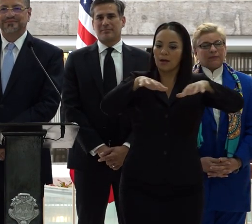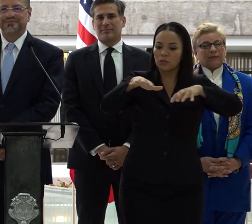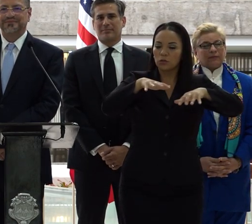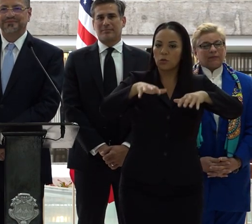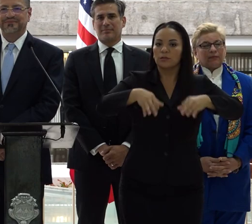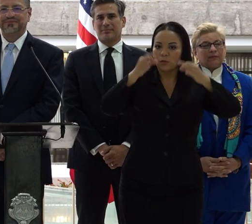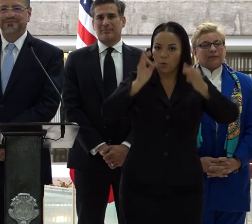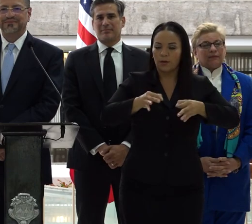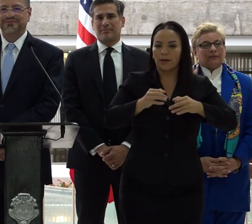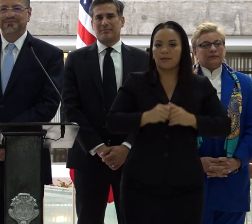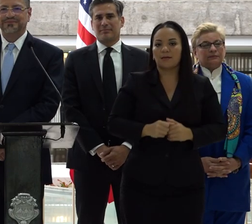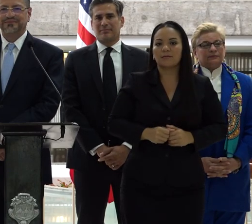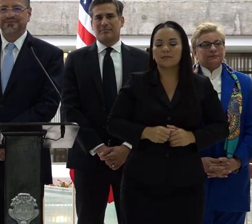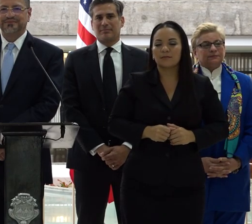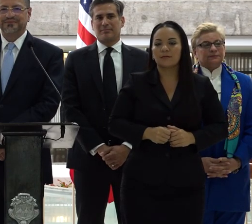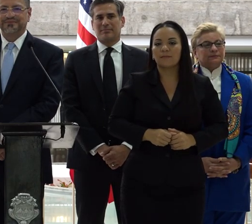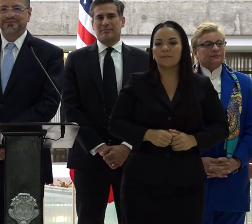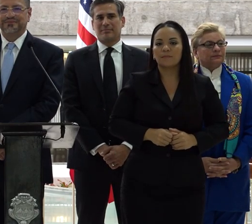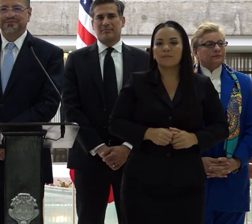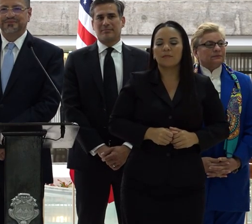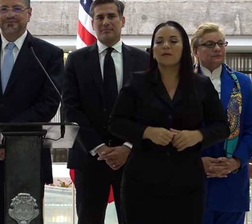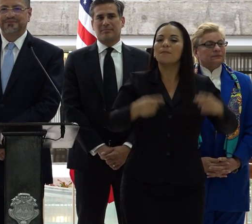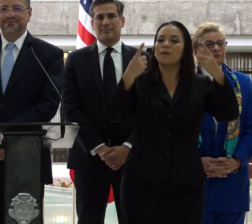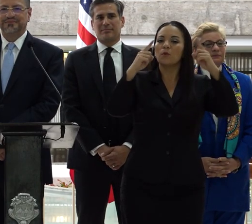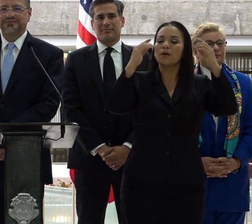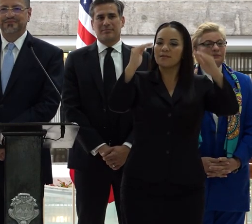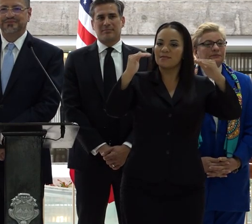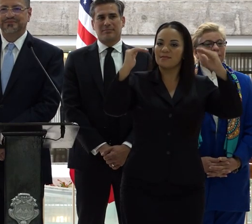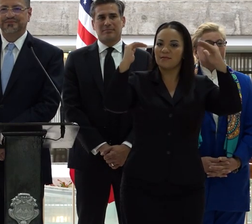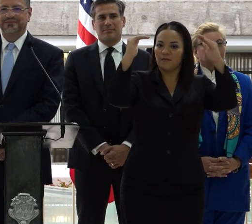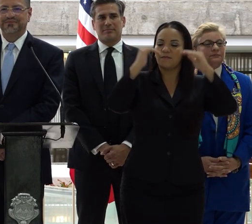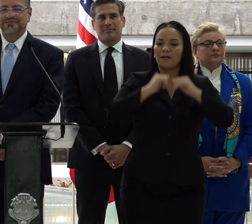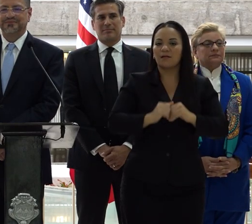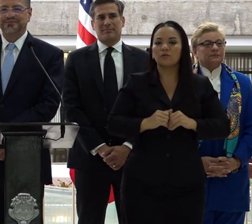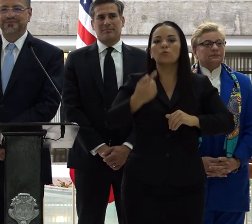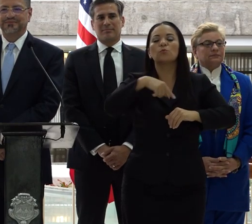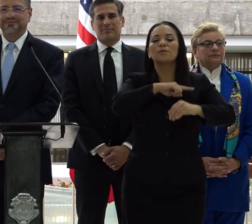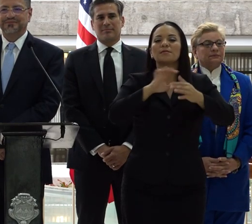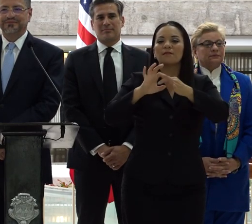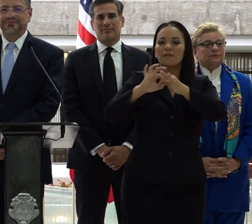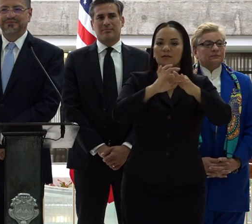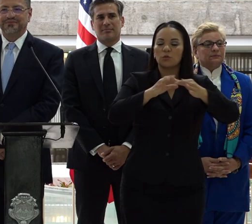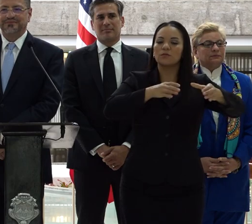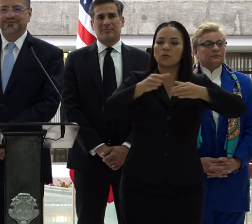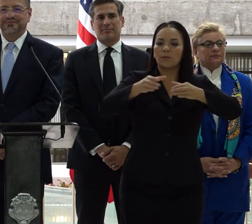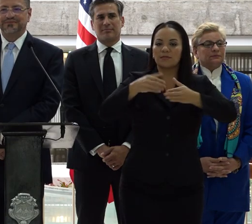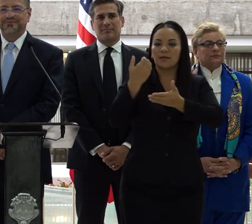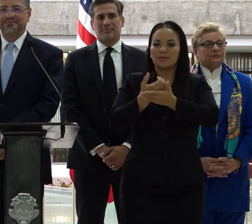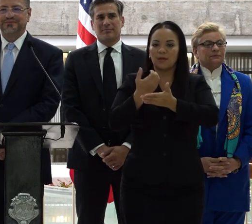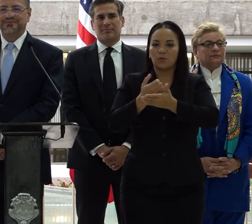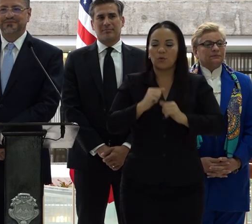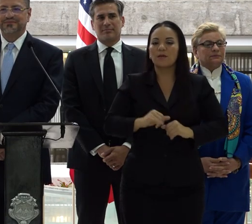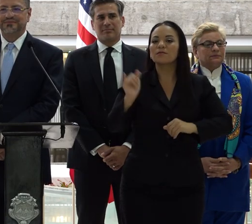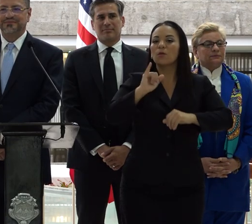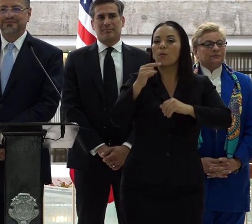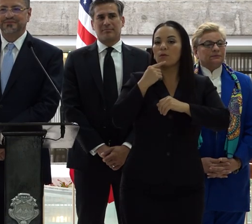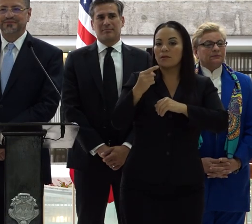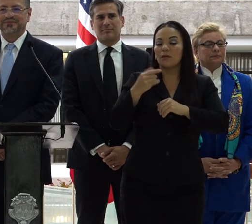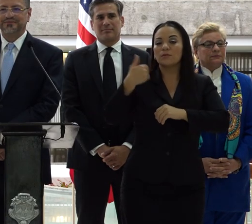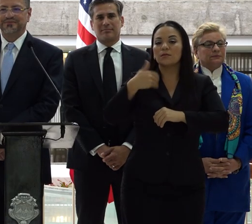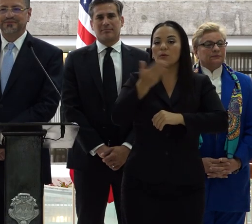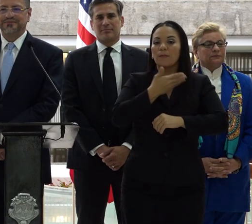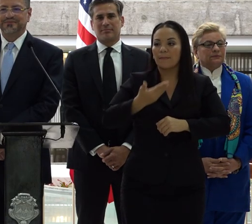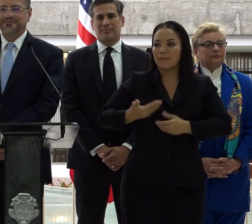para llevar a un nivel aún más alto a nuestras relaciones comerciales y económicas. Como dijo el